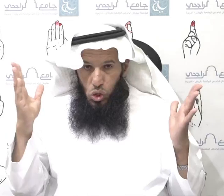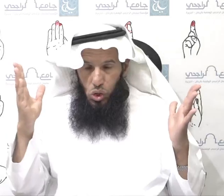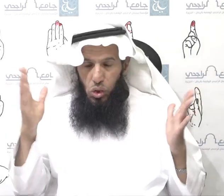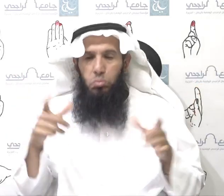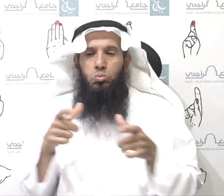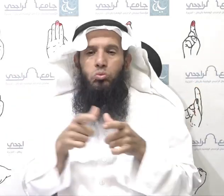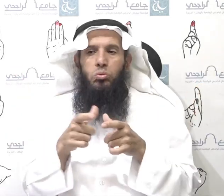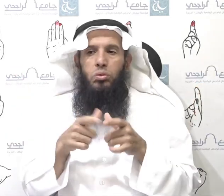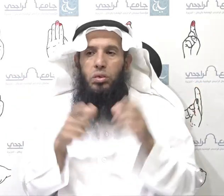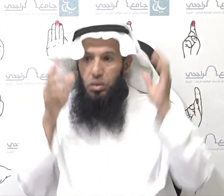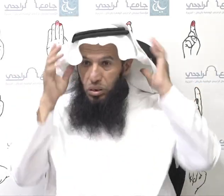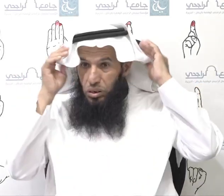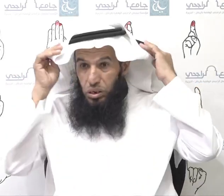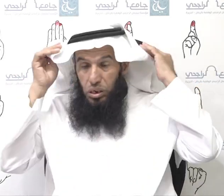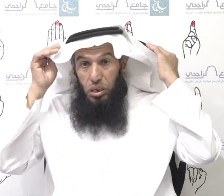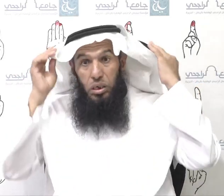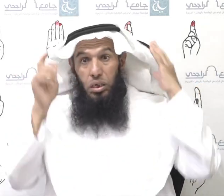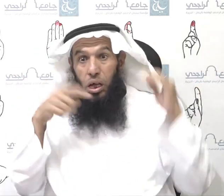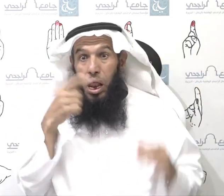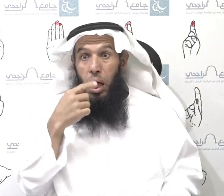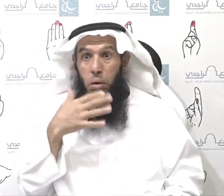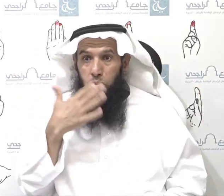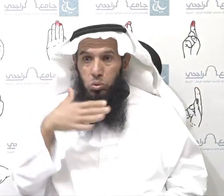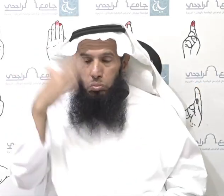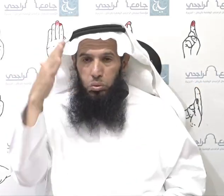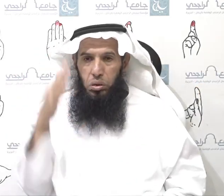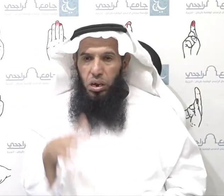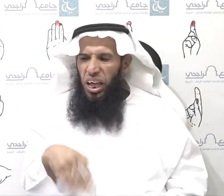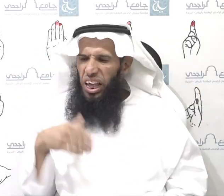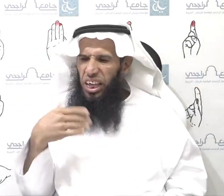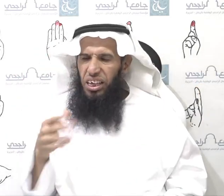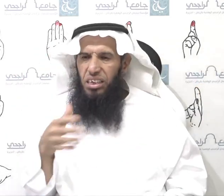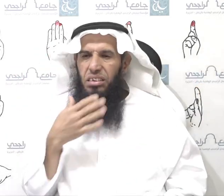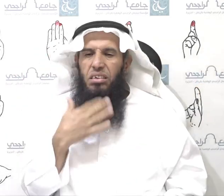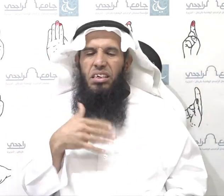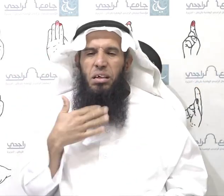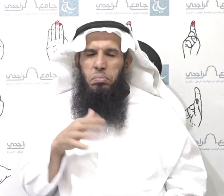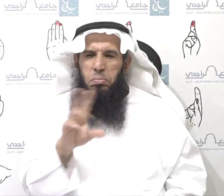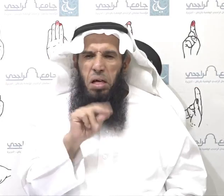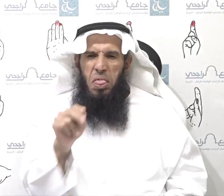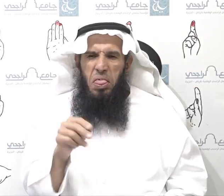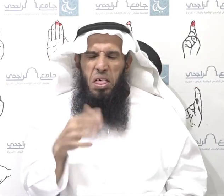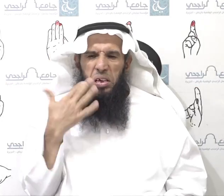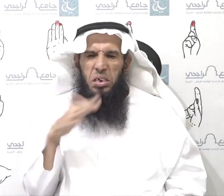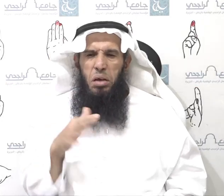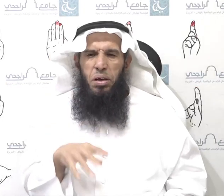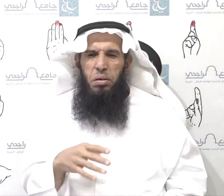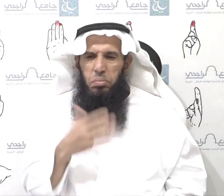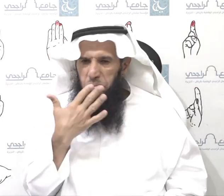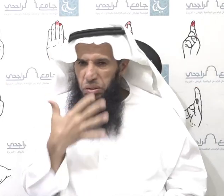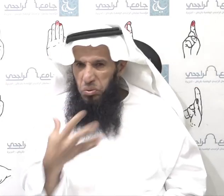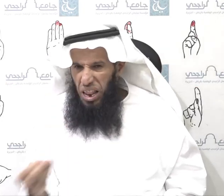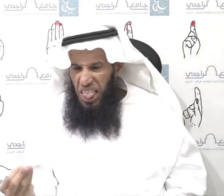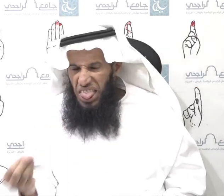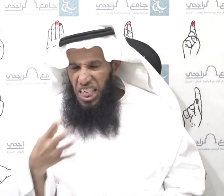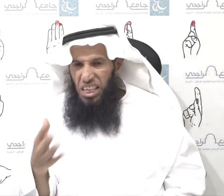إذا تكلم الكبير قاطعه الصبيان، وانشغل عنه الأبناء